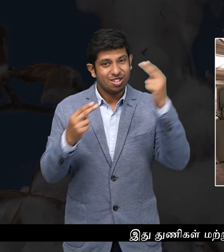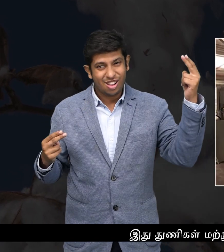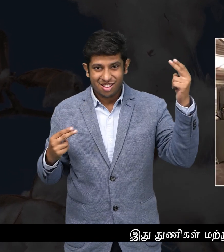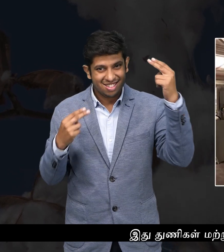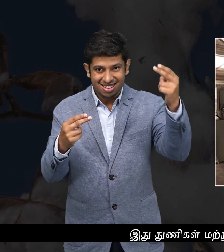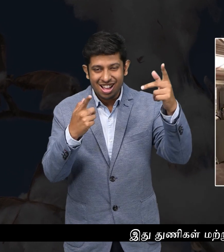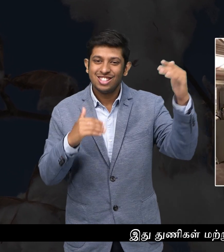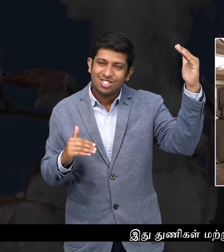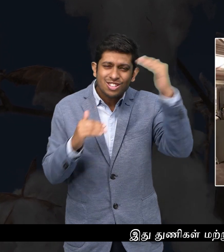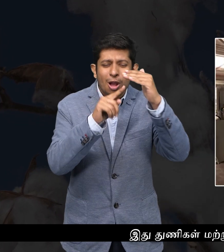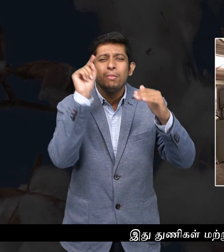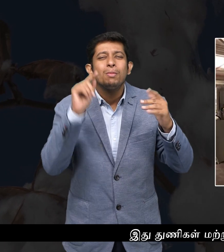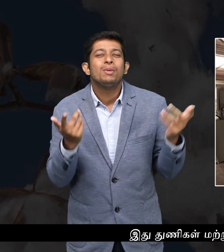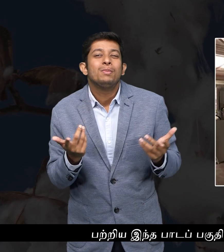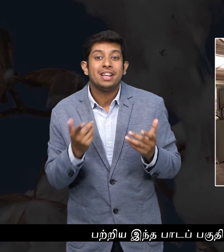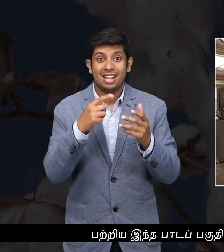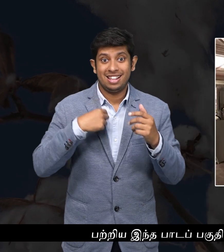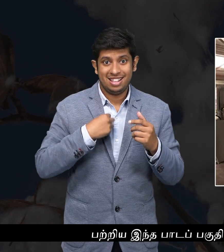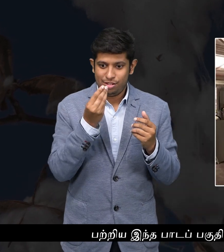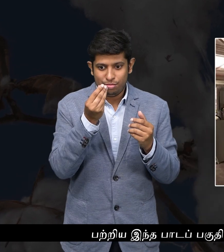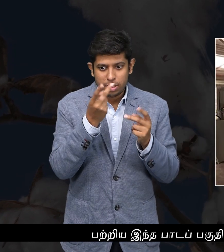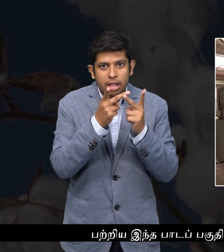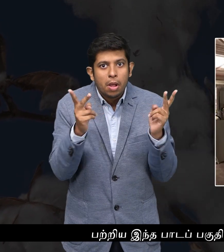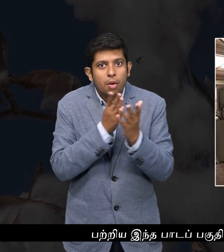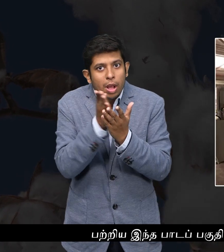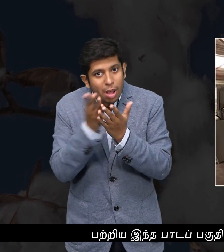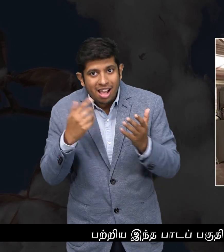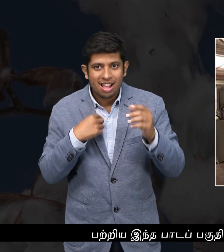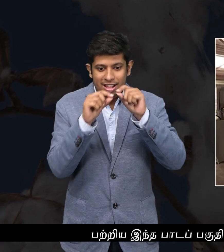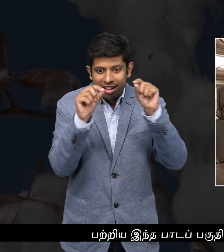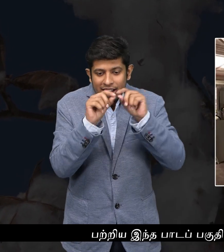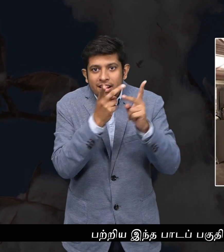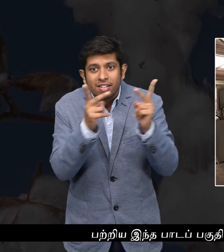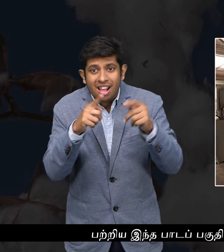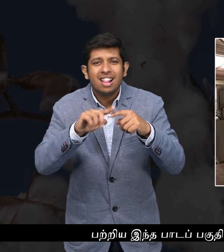இலைகள் எப்படி துணிகளாக மாற்றப்படுகின்றன என்பதை விரிவாக பார்ப்போம்.